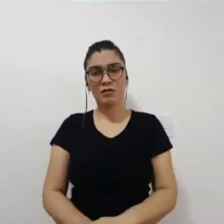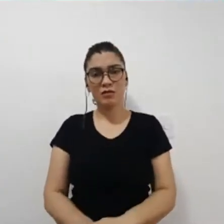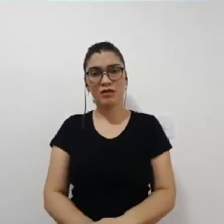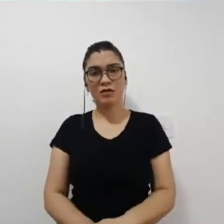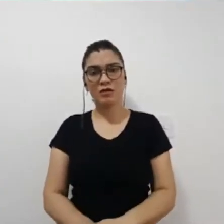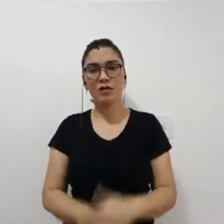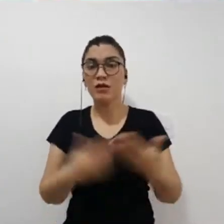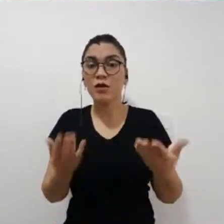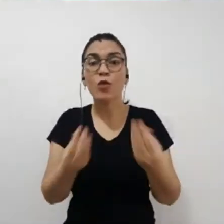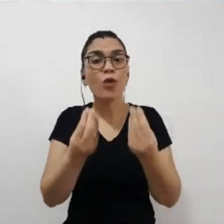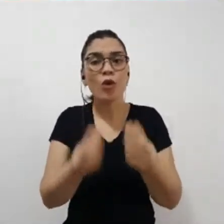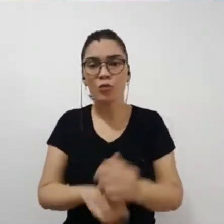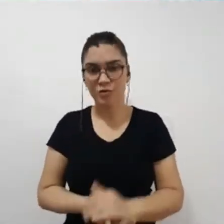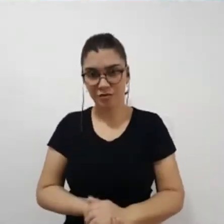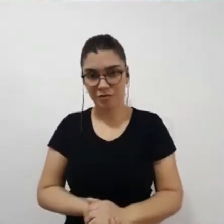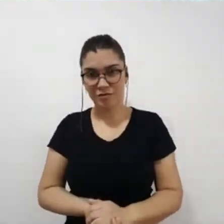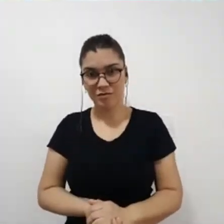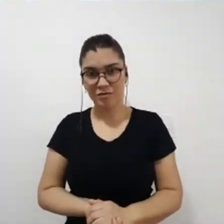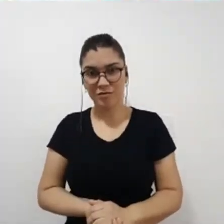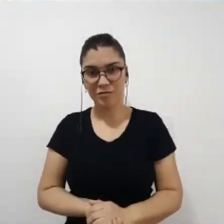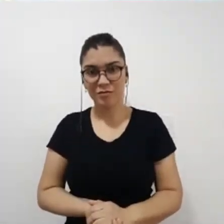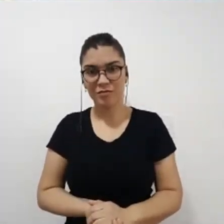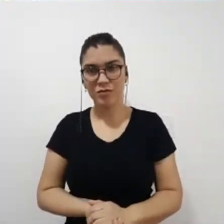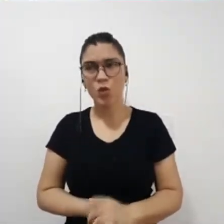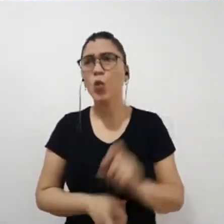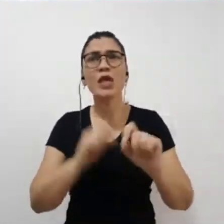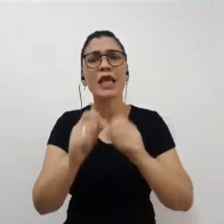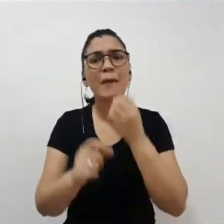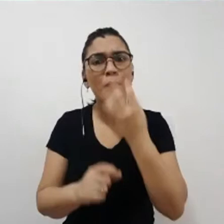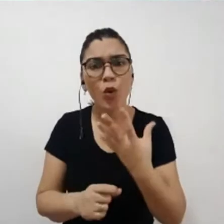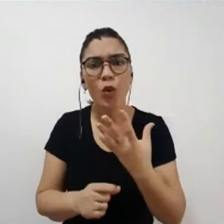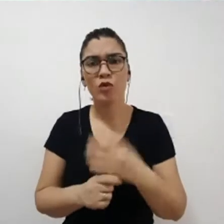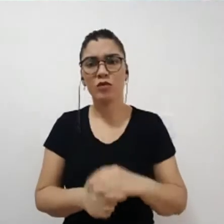Tornar-te imagem do Filho de Deus.